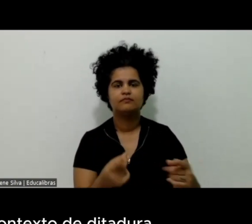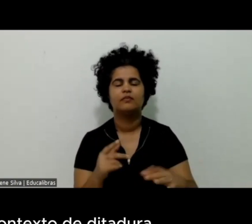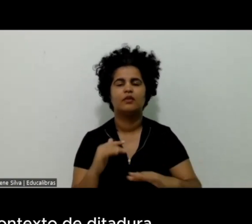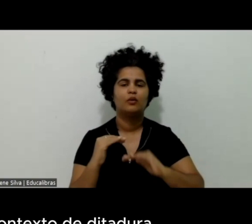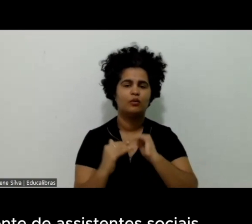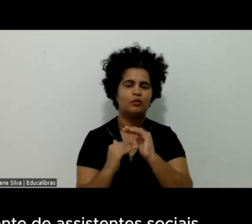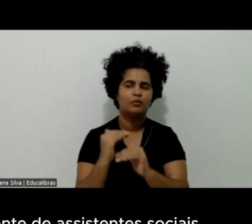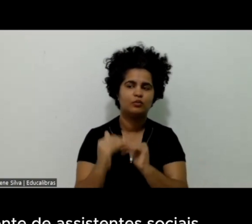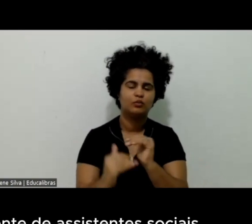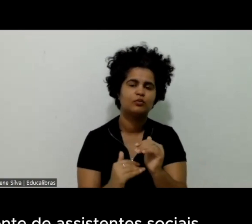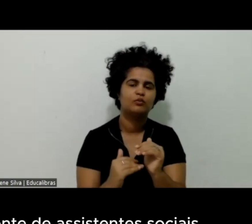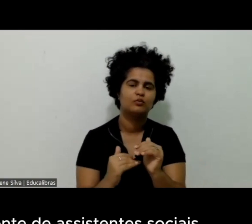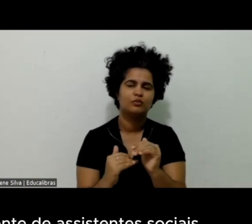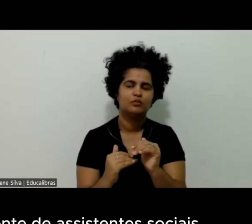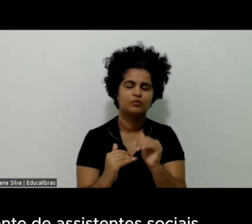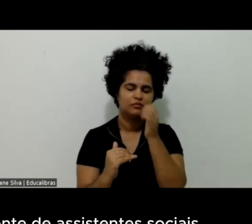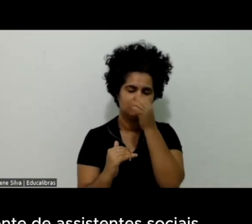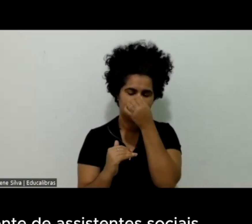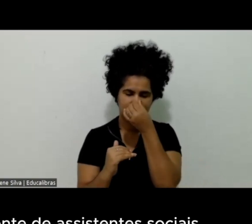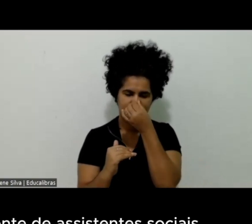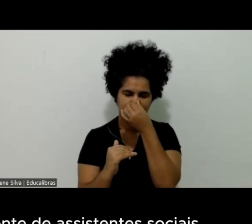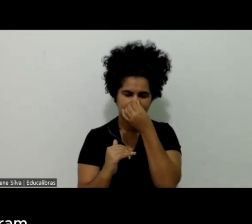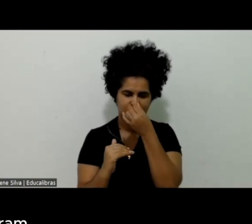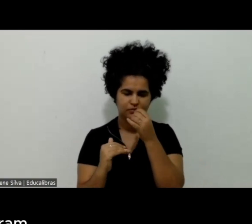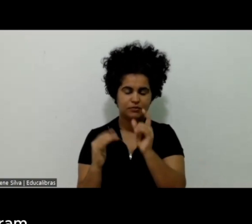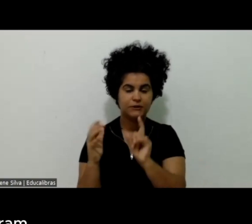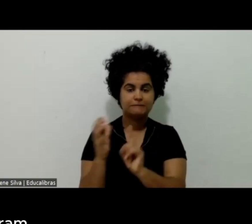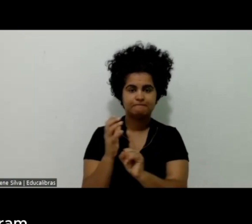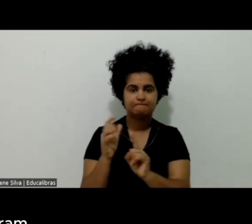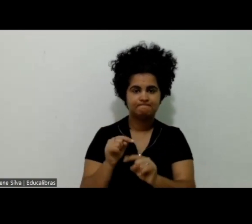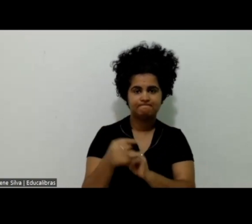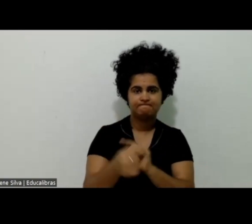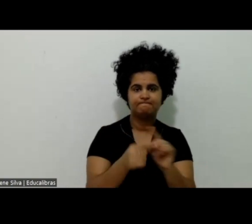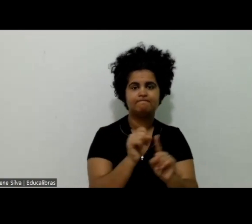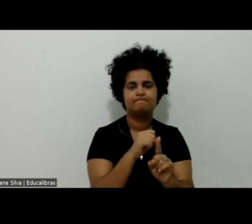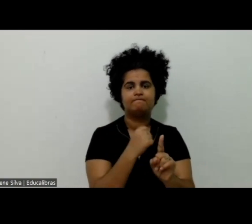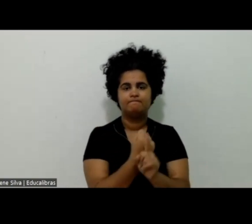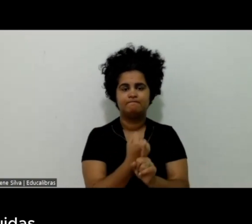ditadura, né? A gente está falando de um monte de assistentes sociais, né, que foram, enfim,